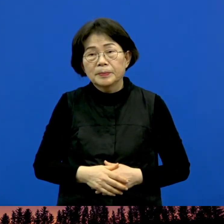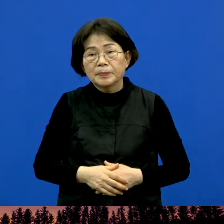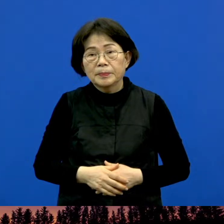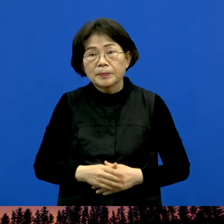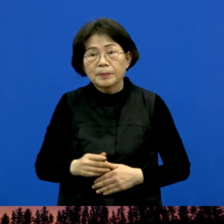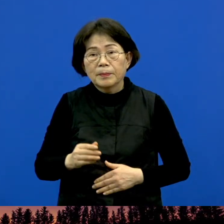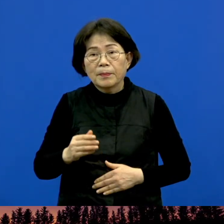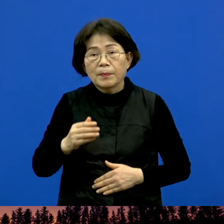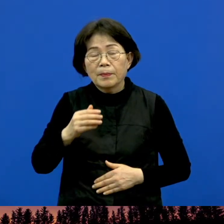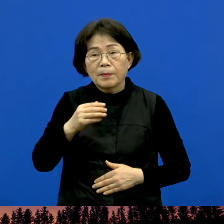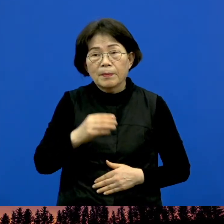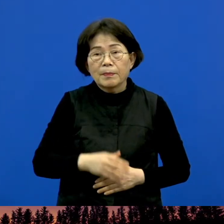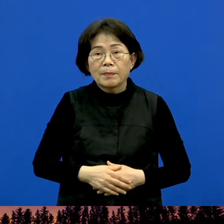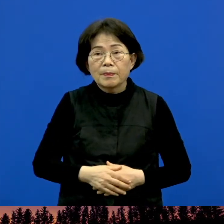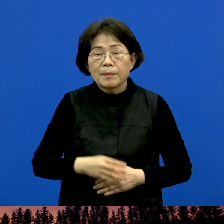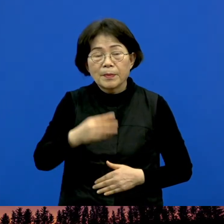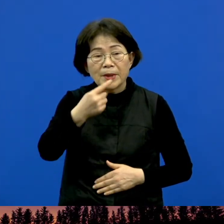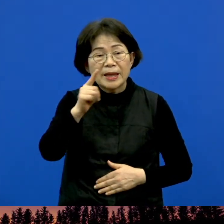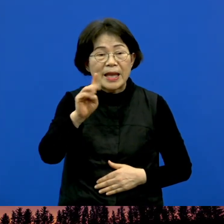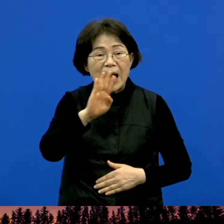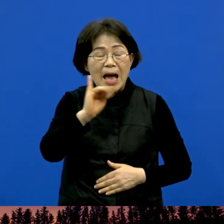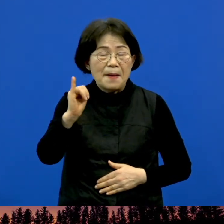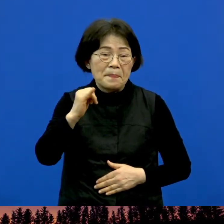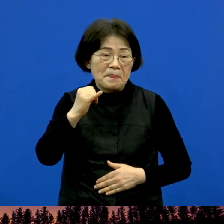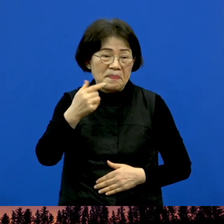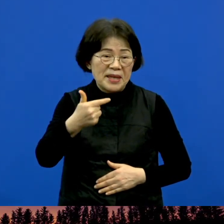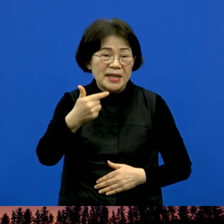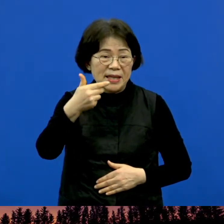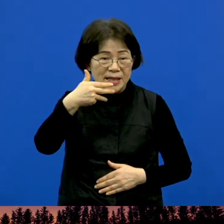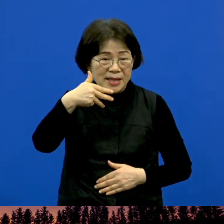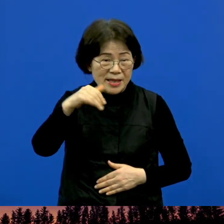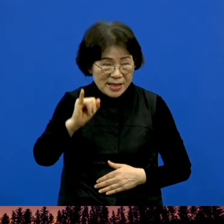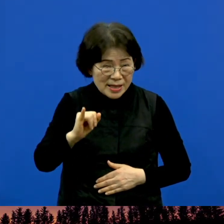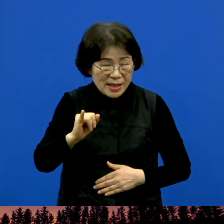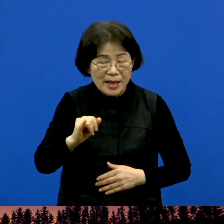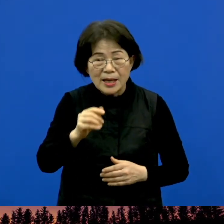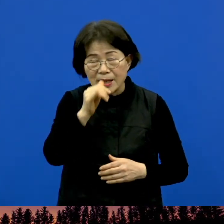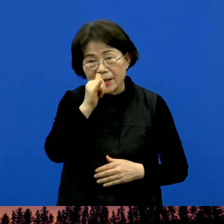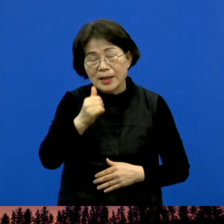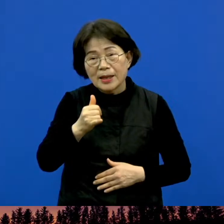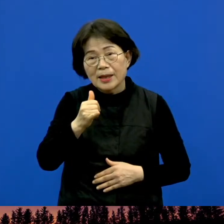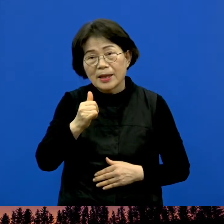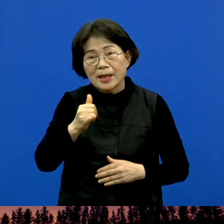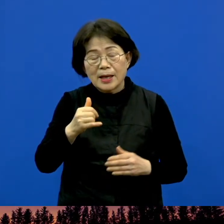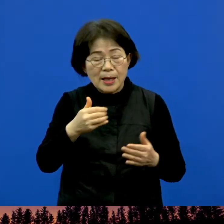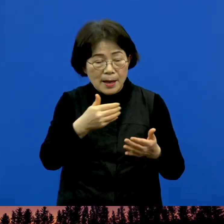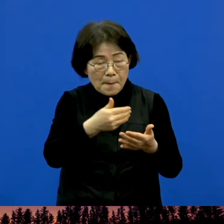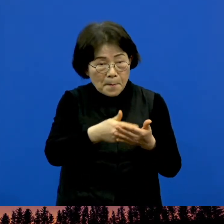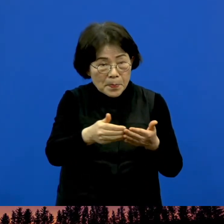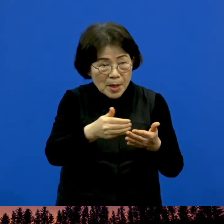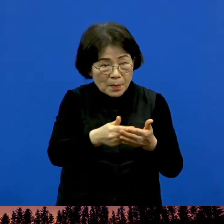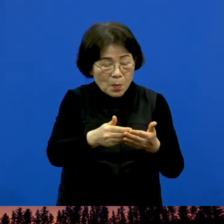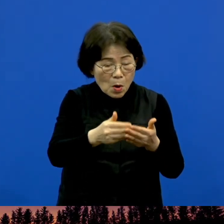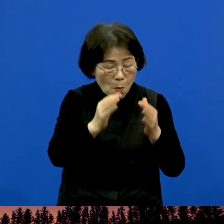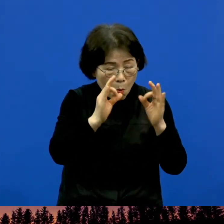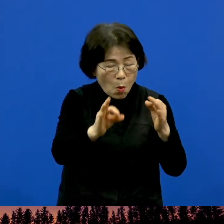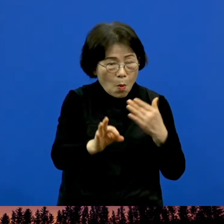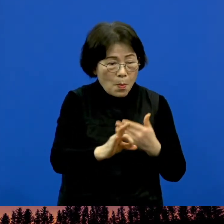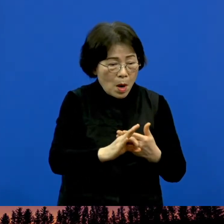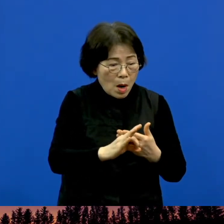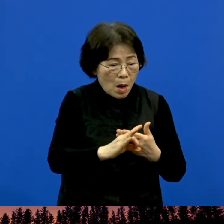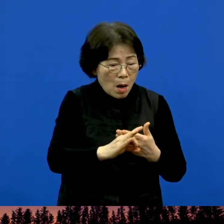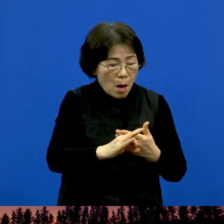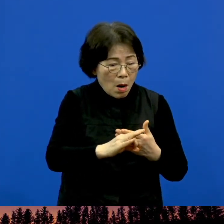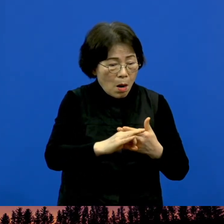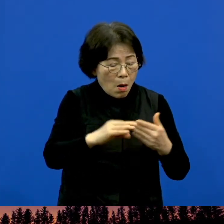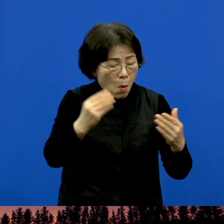레오나르도 다빈치가 그래요. 위대한 천재로 알려져 있어요. 그런 다작가예요. 그의 작품에는 놀랍게도 미완성이 많아요.